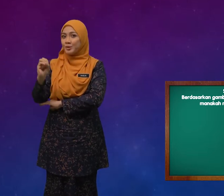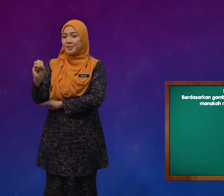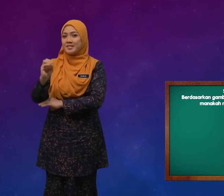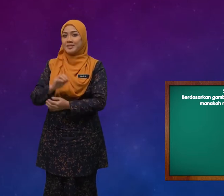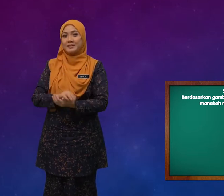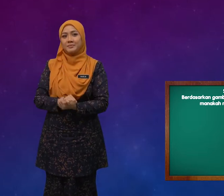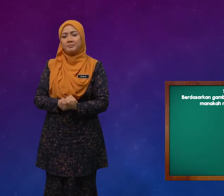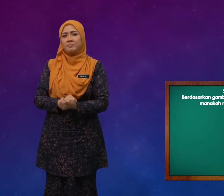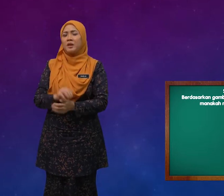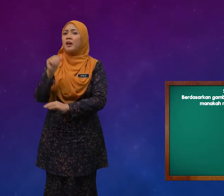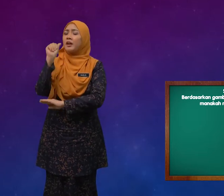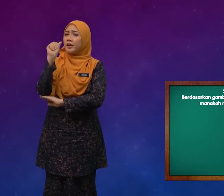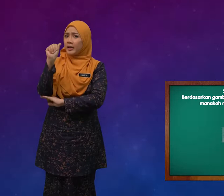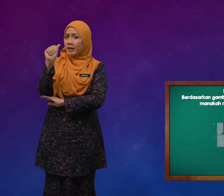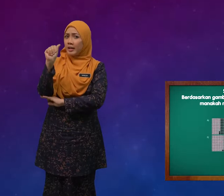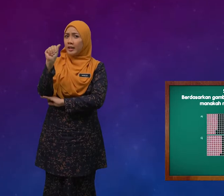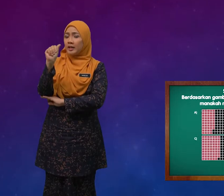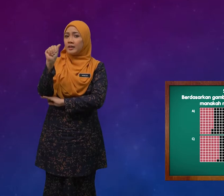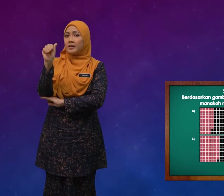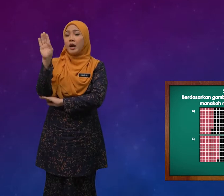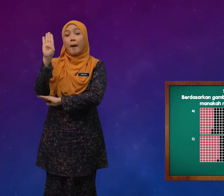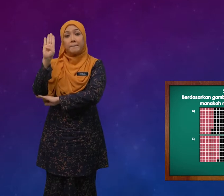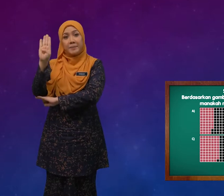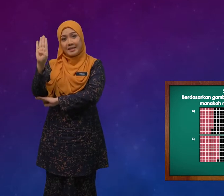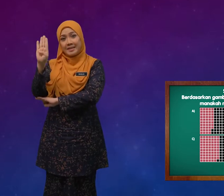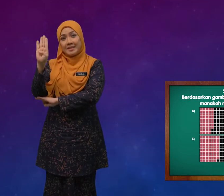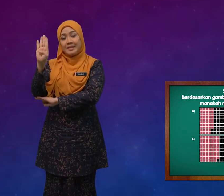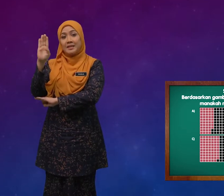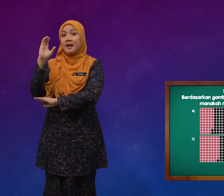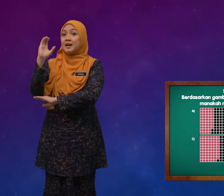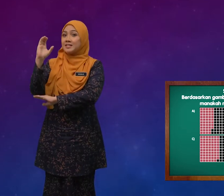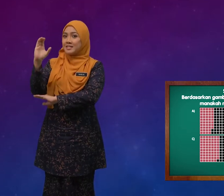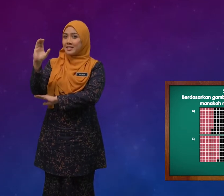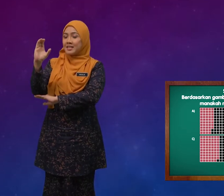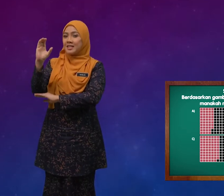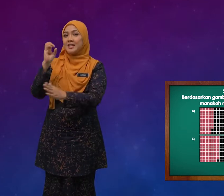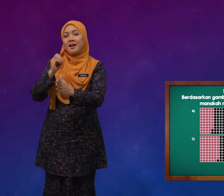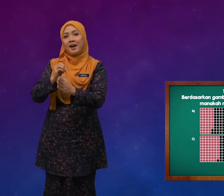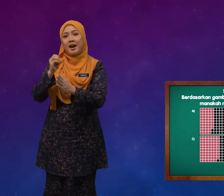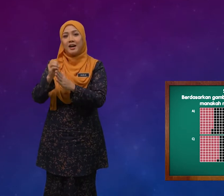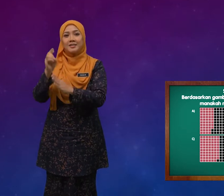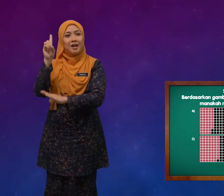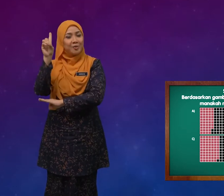69%? A, B, C atau D?